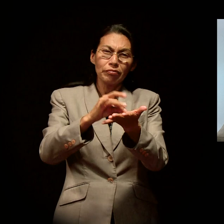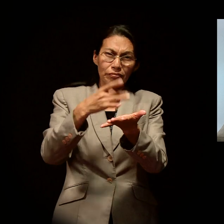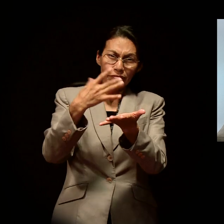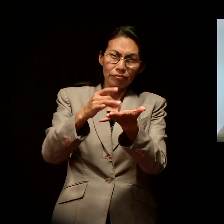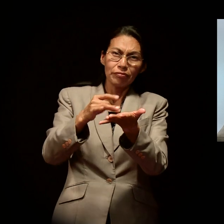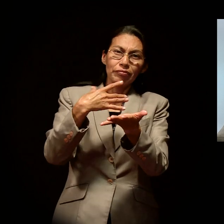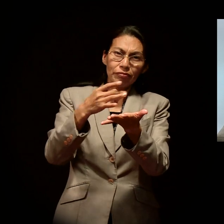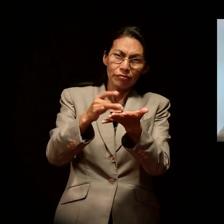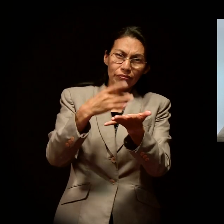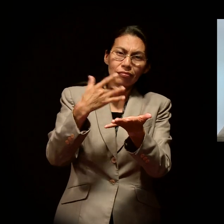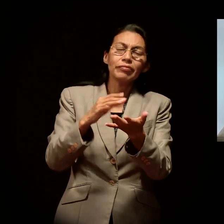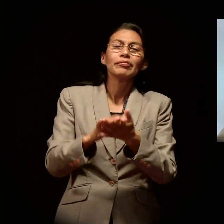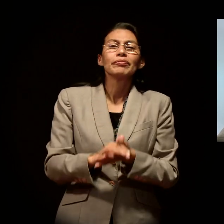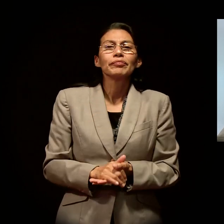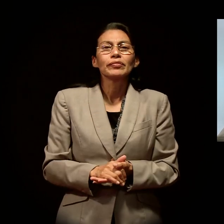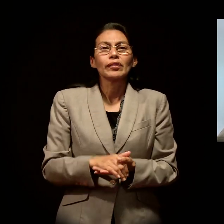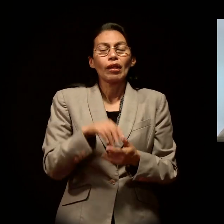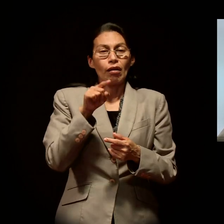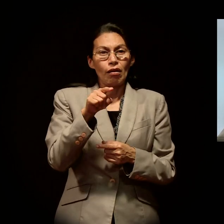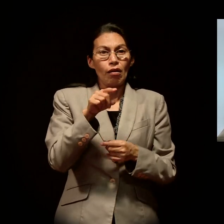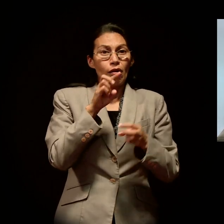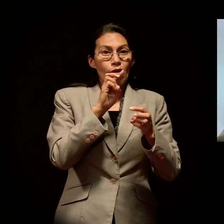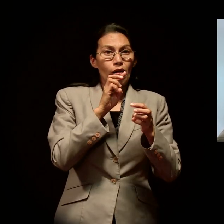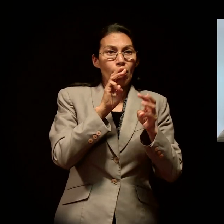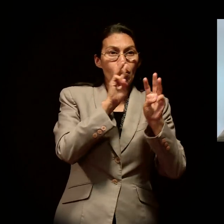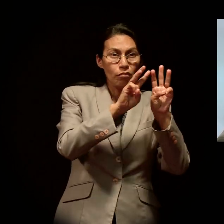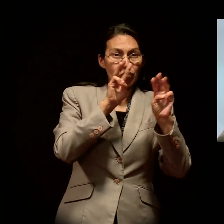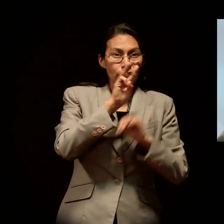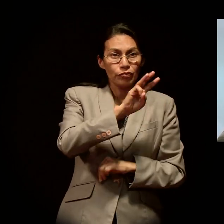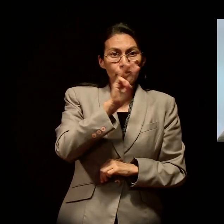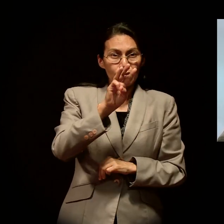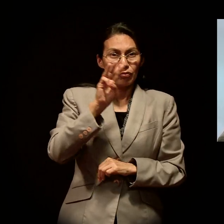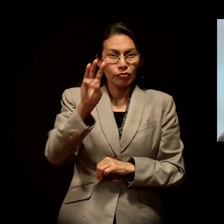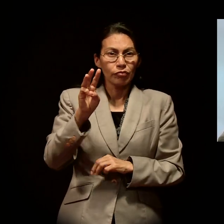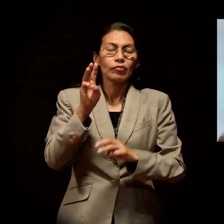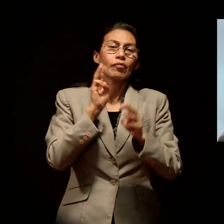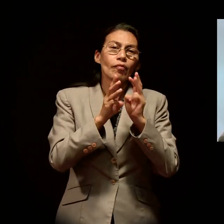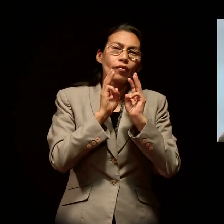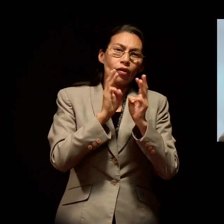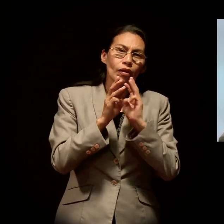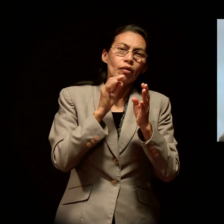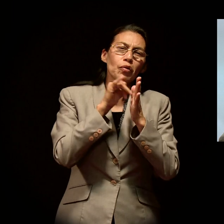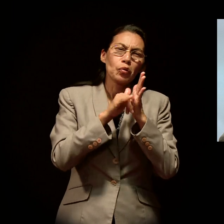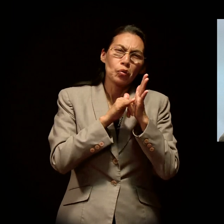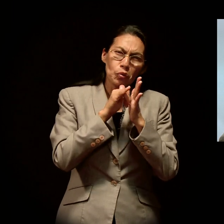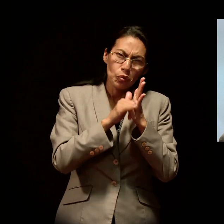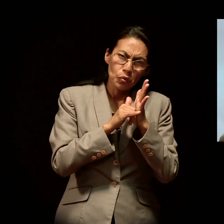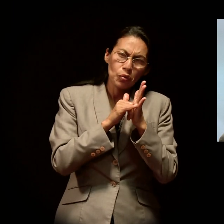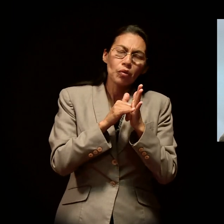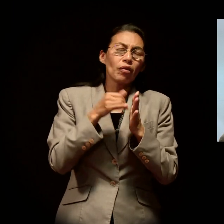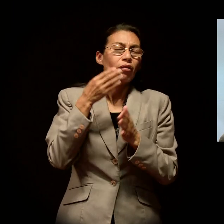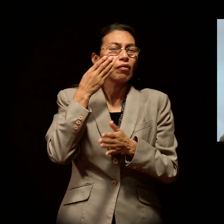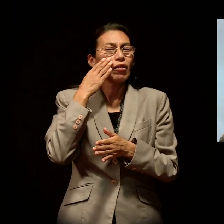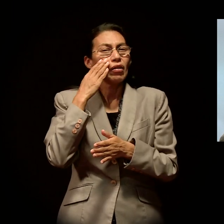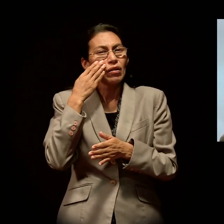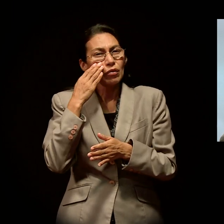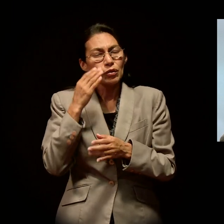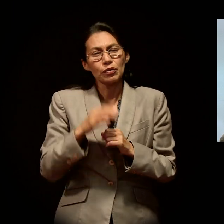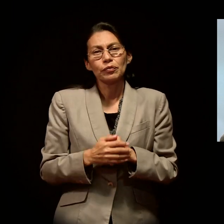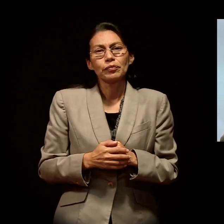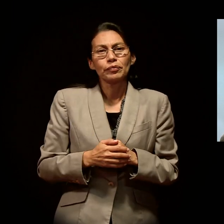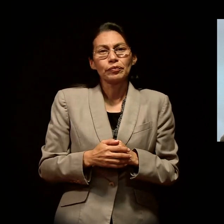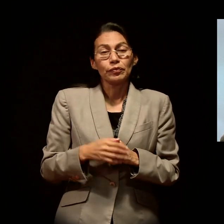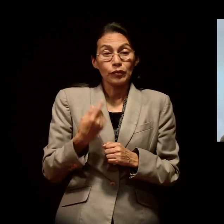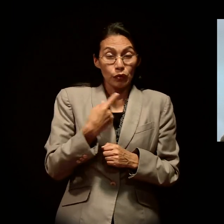de oración a los medios que están pasando en pantalla y allí entonces lo recogeremos para que